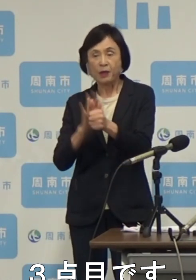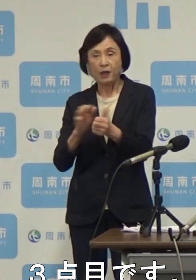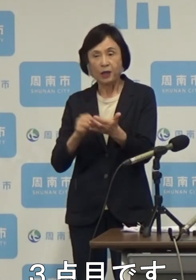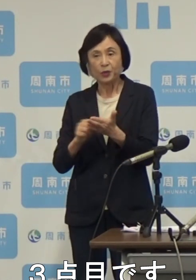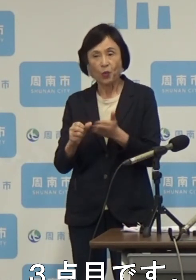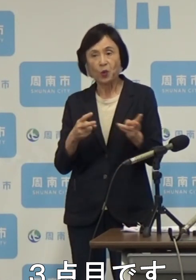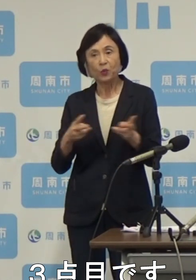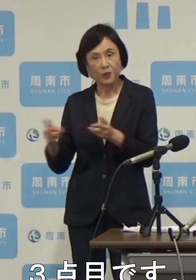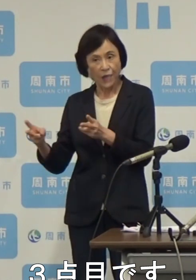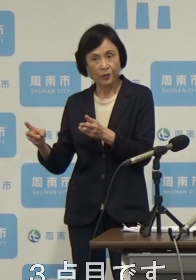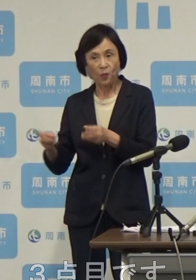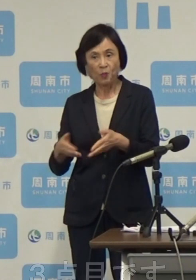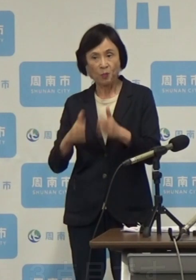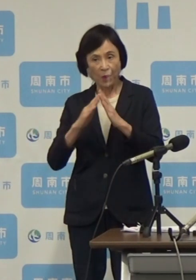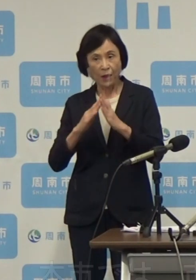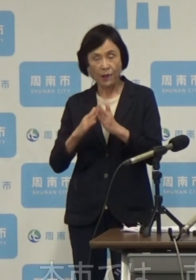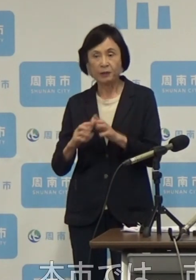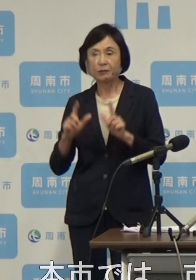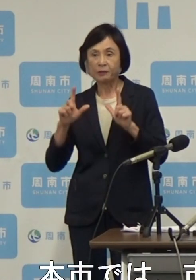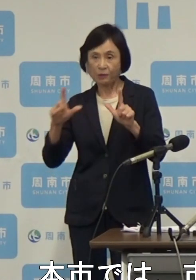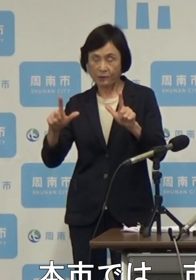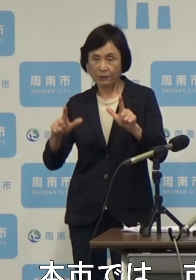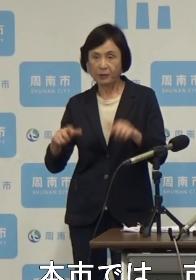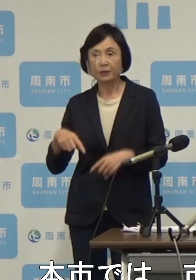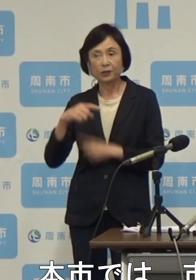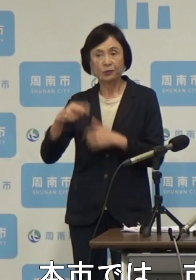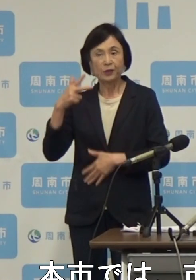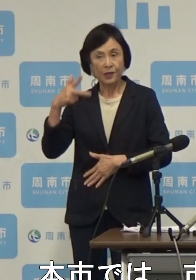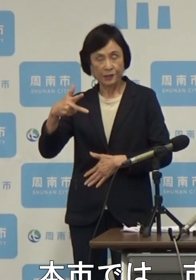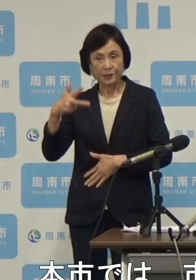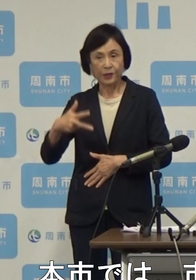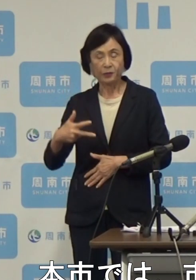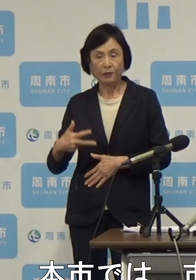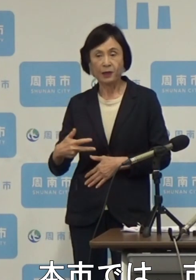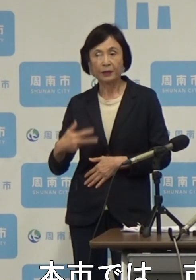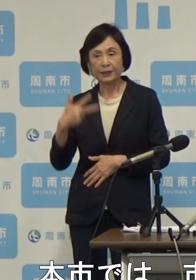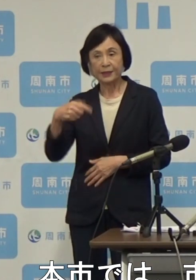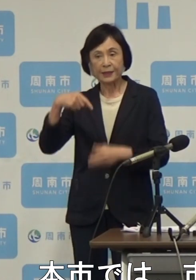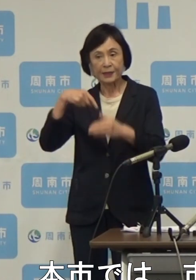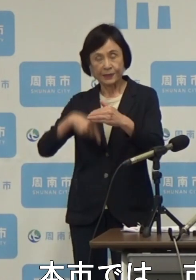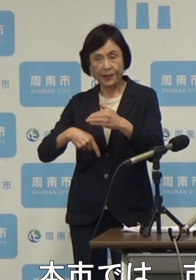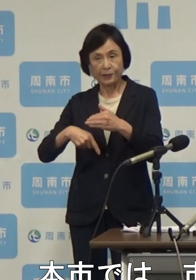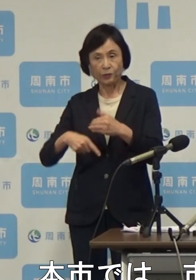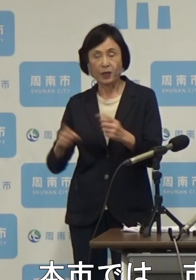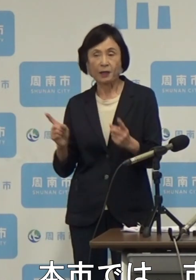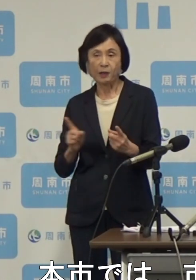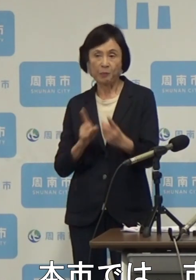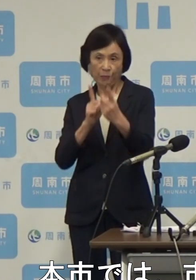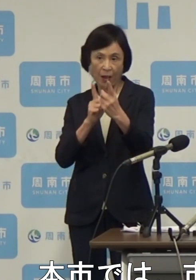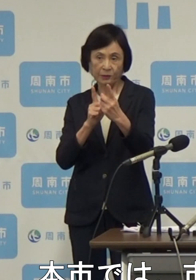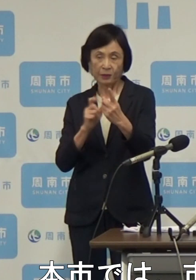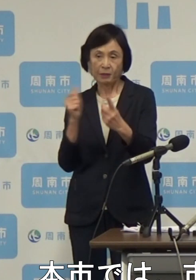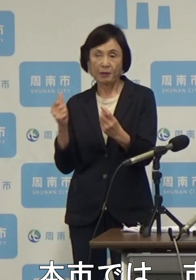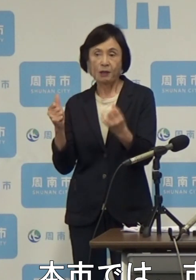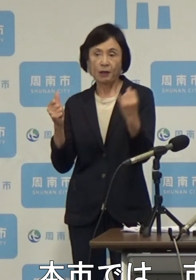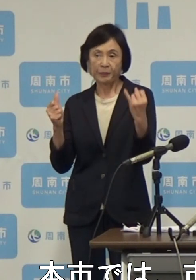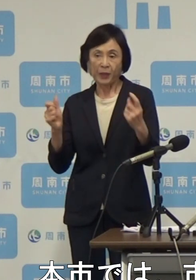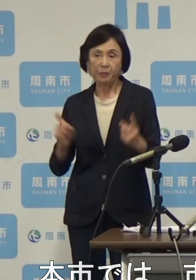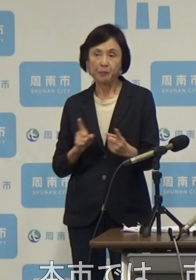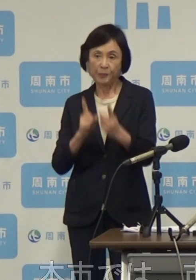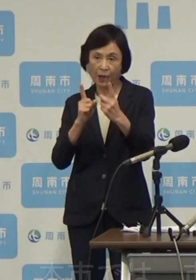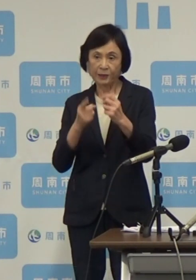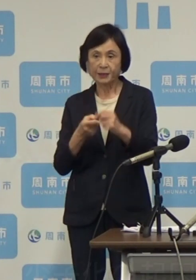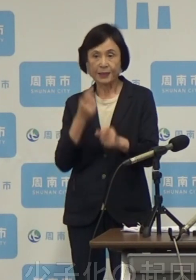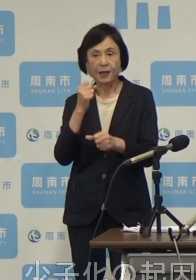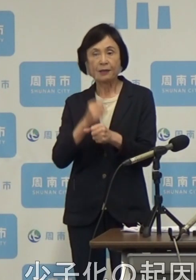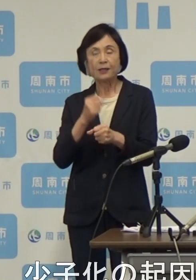設についてお知らせします。本市では市内における出会いの機会の拡大を図ること